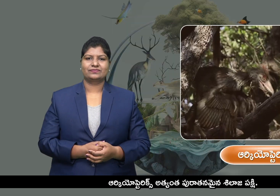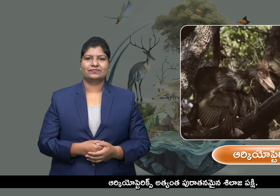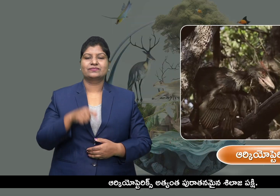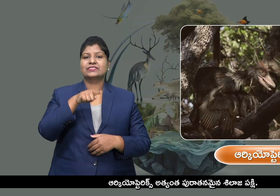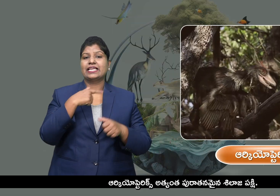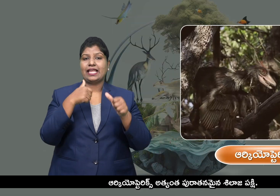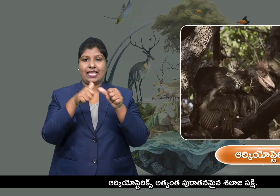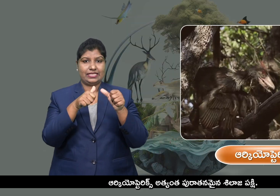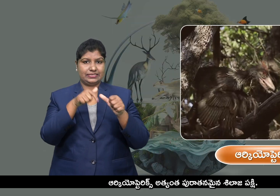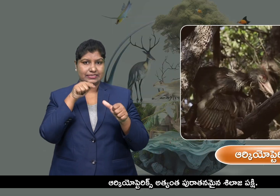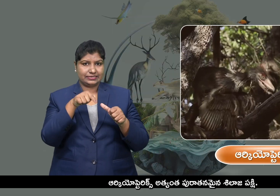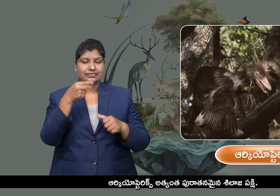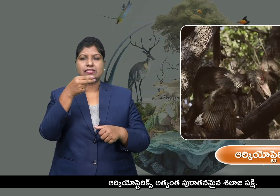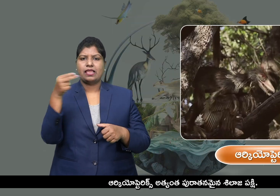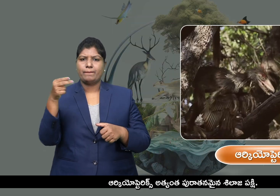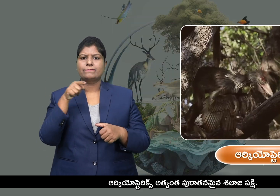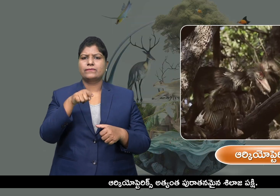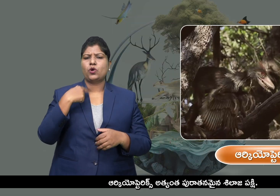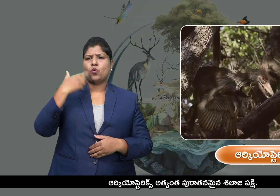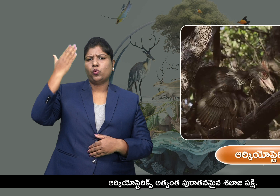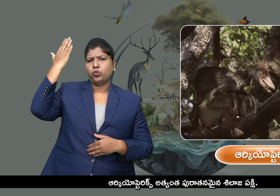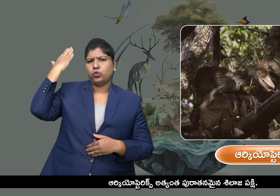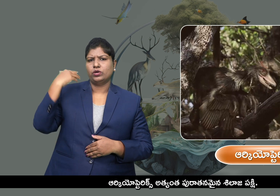ఆర్కియోప్టెరిక్స్ అత్యంత పురాతనమైన శిలాజ పక్షి.